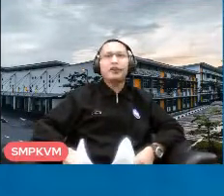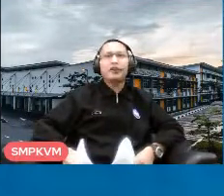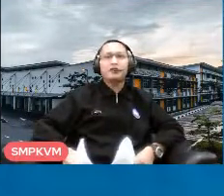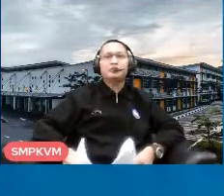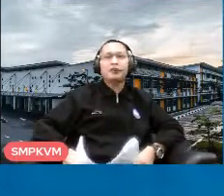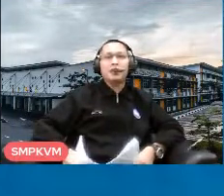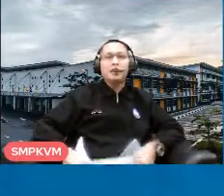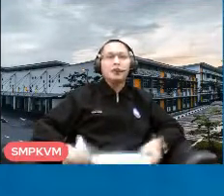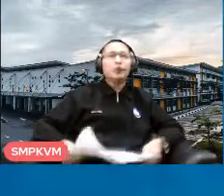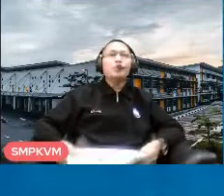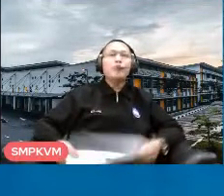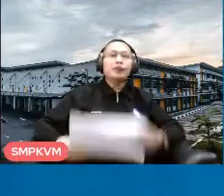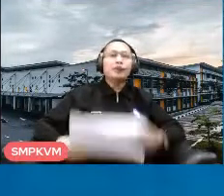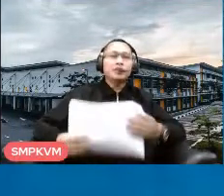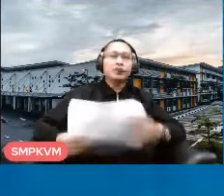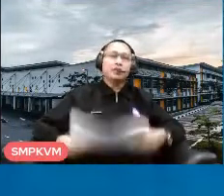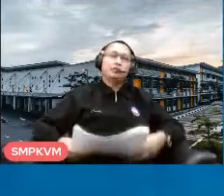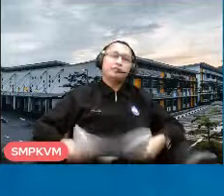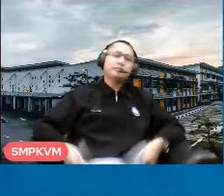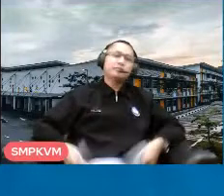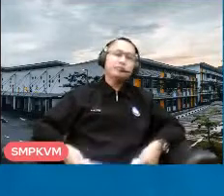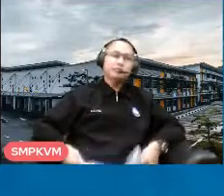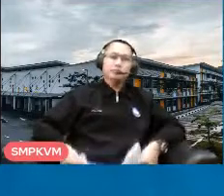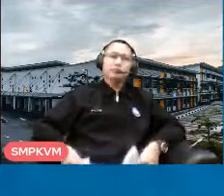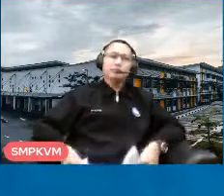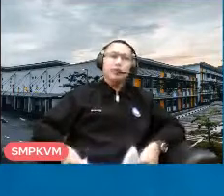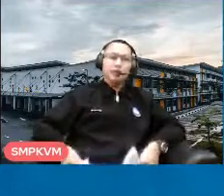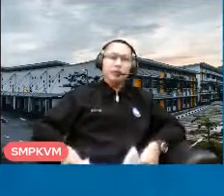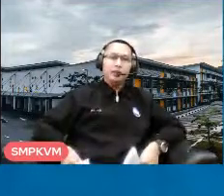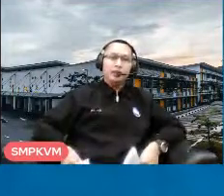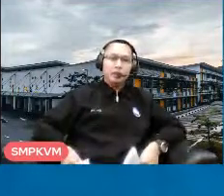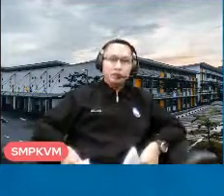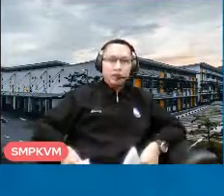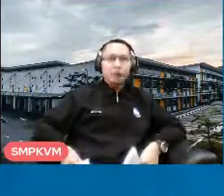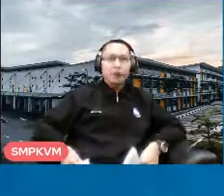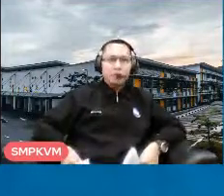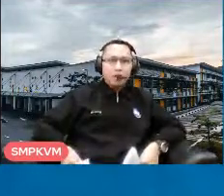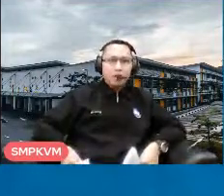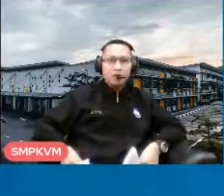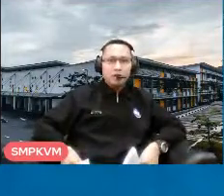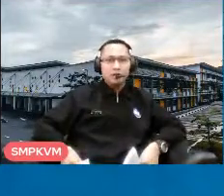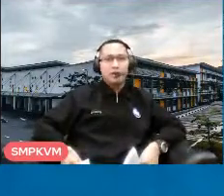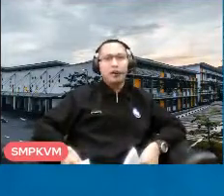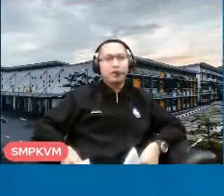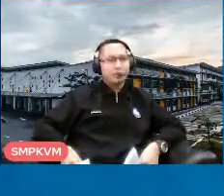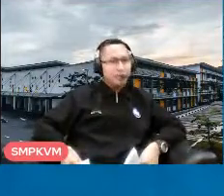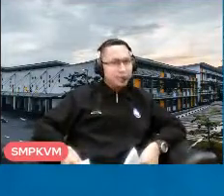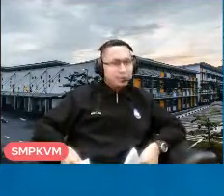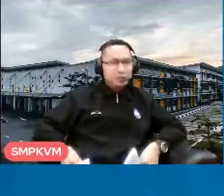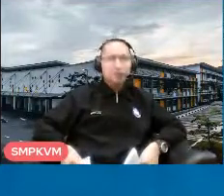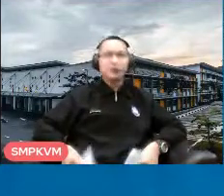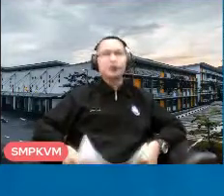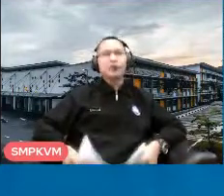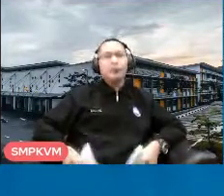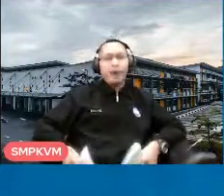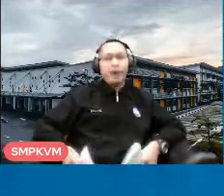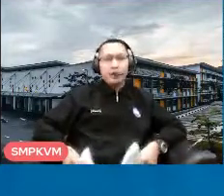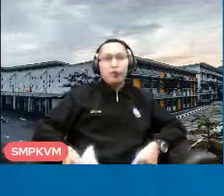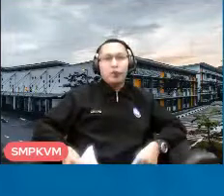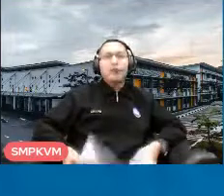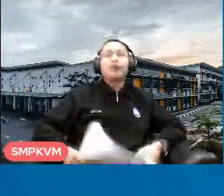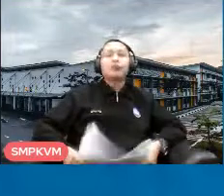aneh hukuman segera Kalau ada mah gua ada maju Hai